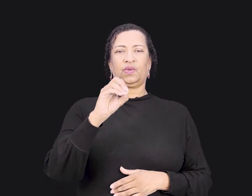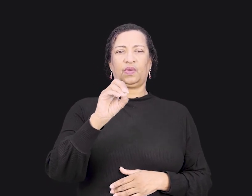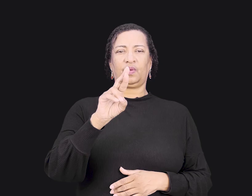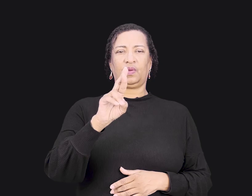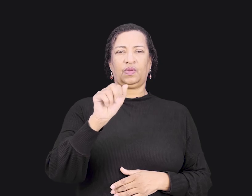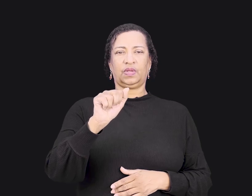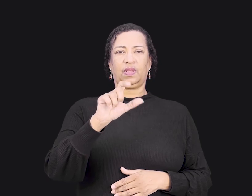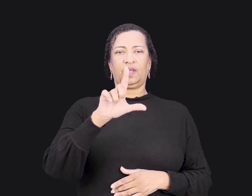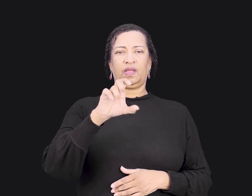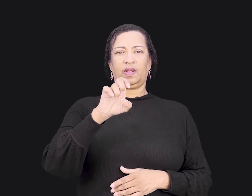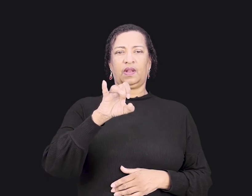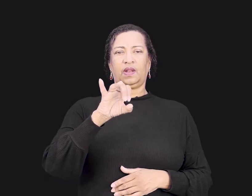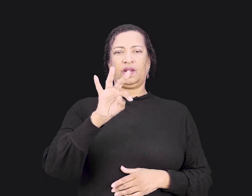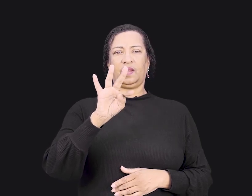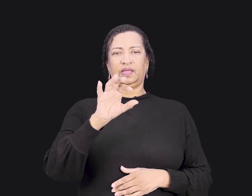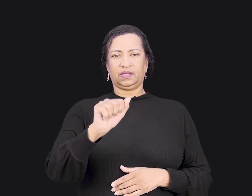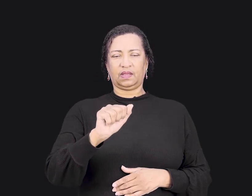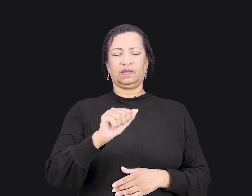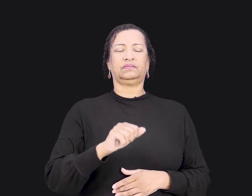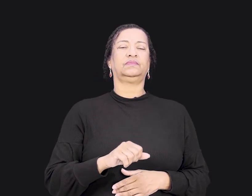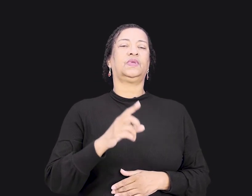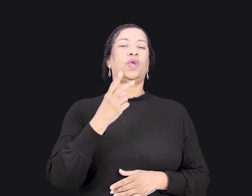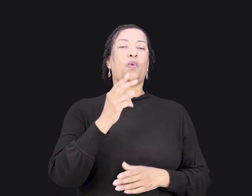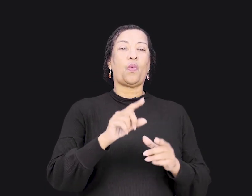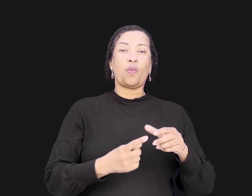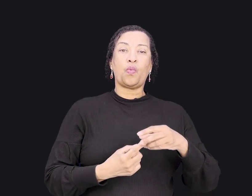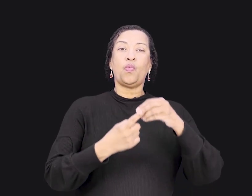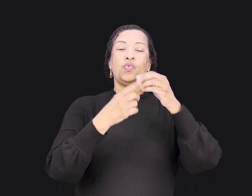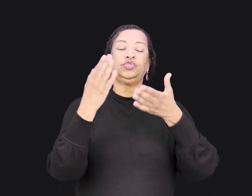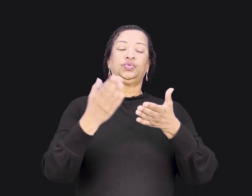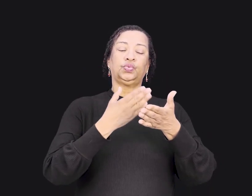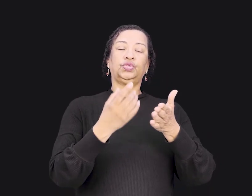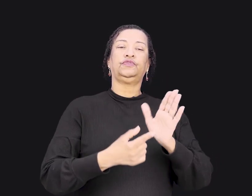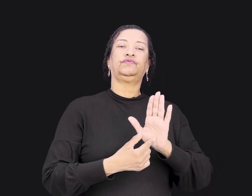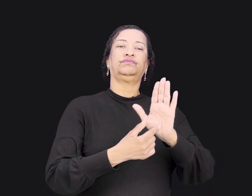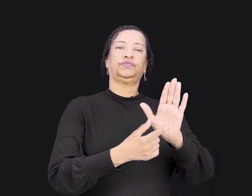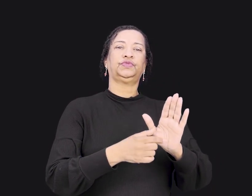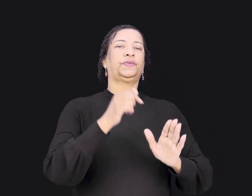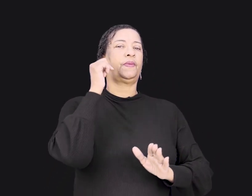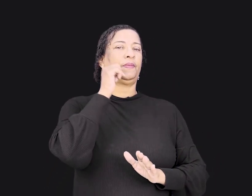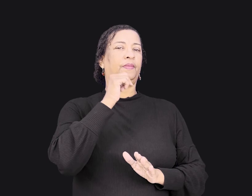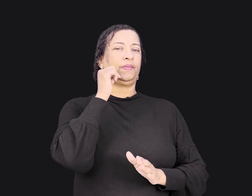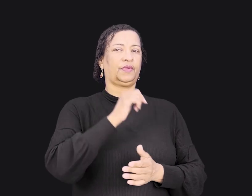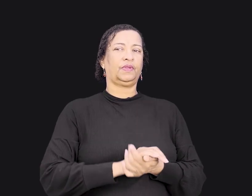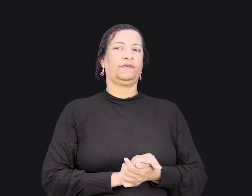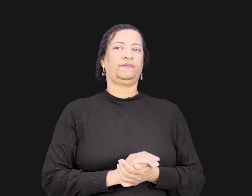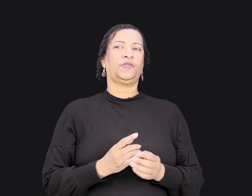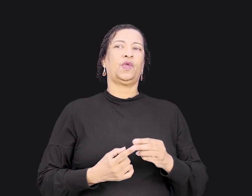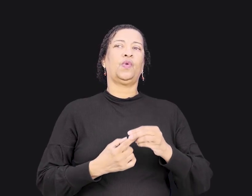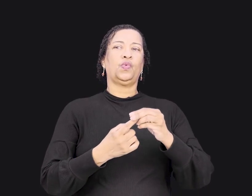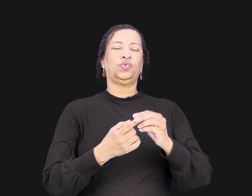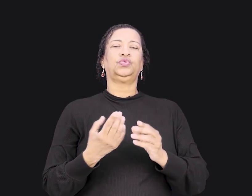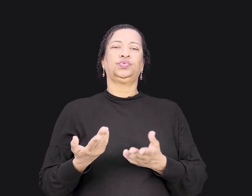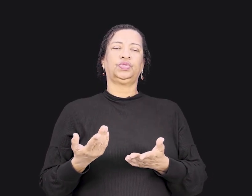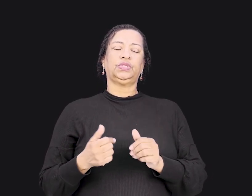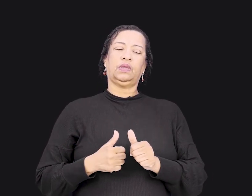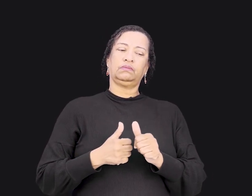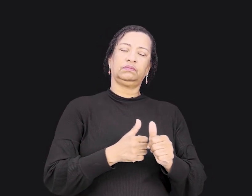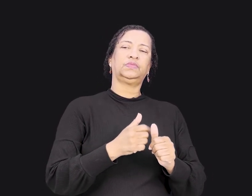Bíblia dirigido a uma mulher. Existem alguns livros com nome de mulher, mas este é o único dirigido a uma mulher.